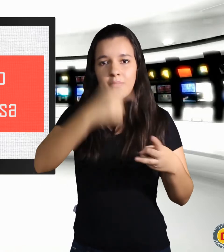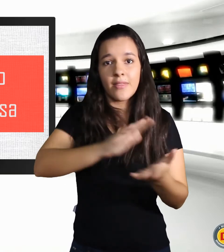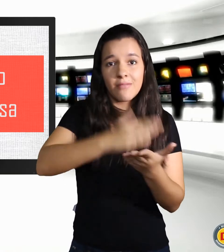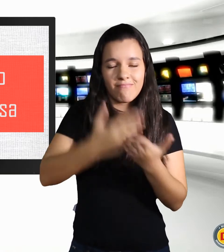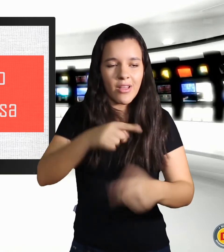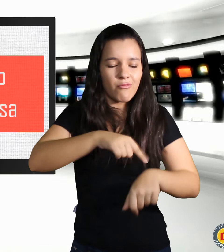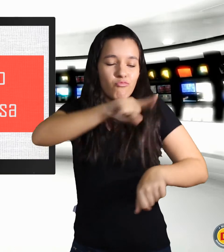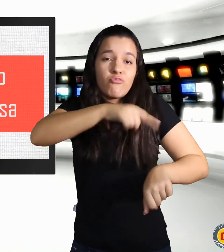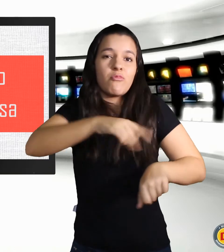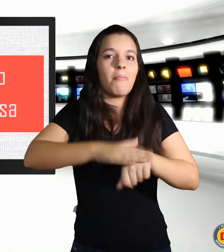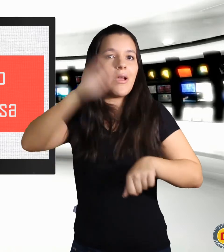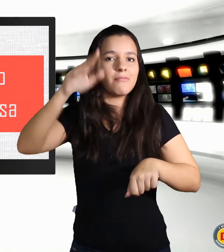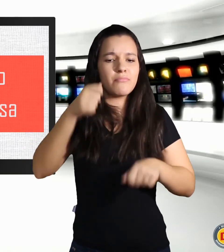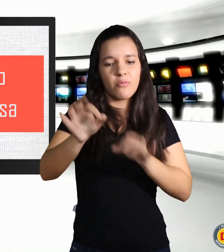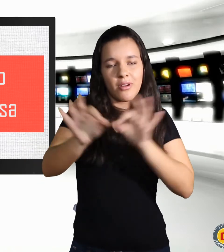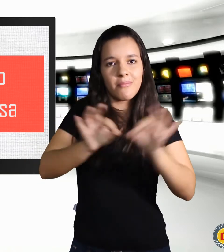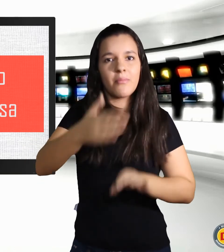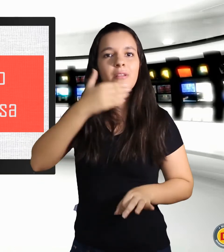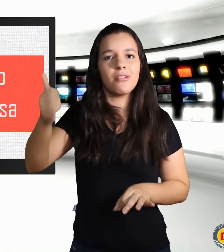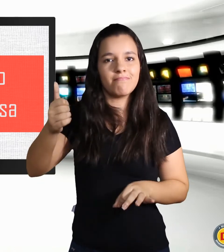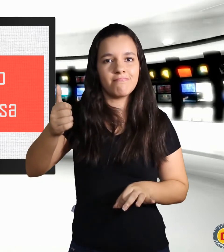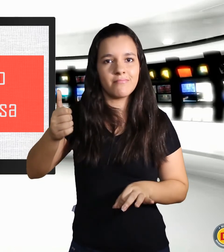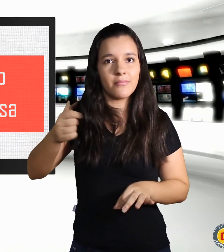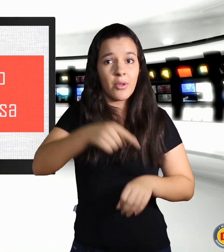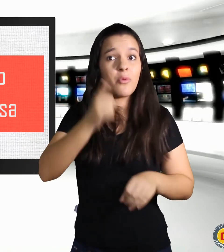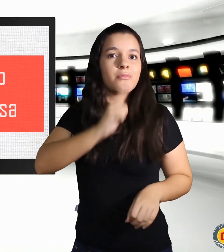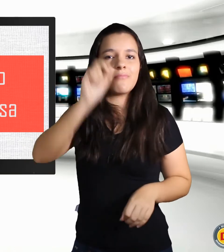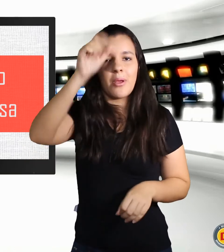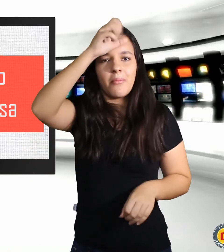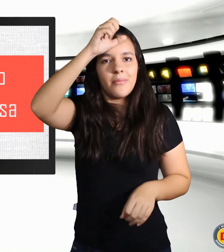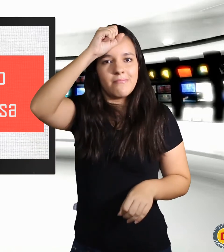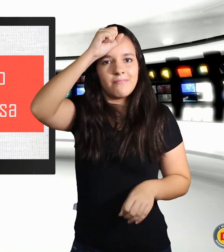parte de seu tempo. Portanto, deve ser bem organizado para que se efetive a aprendizagem.